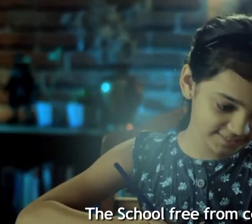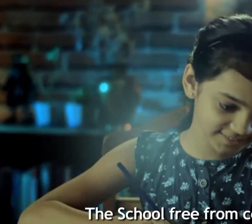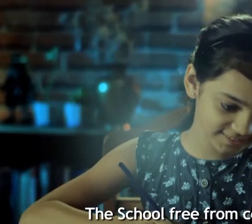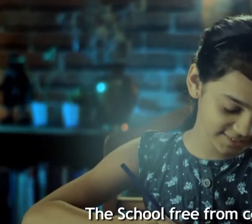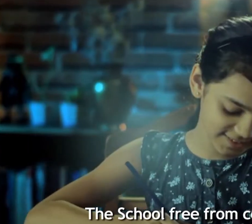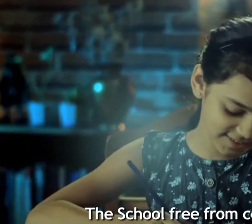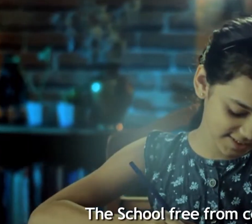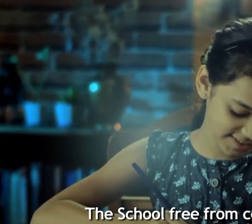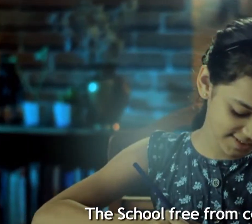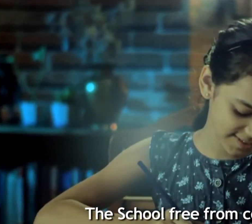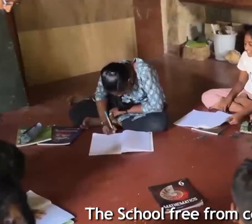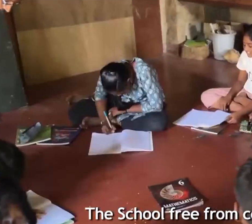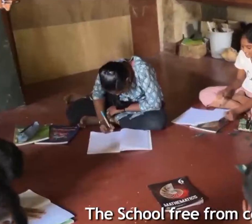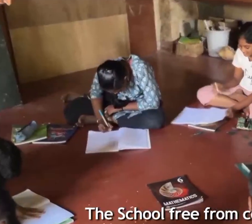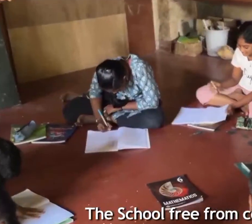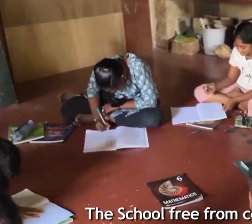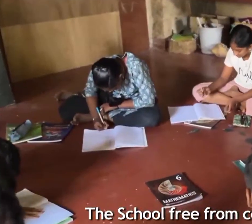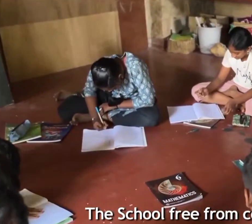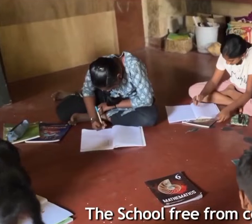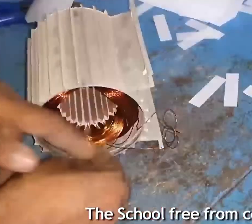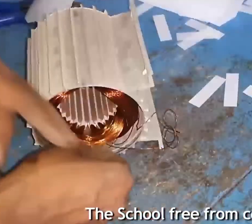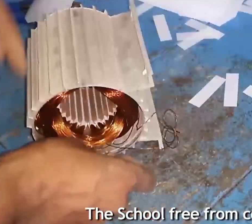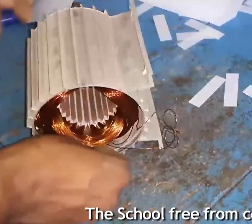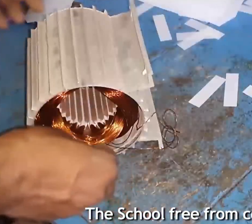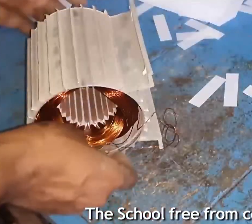धन साधन समय की सीमा से